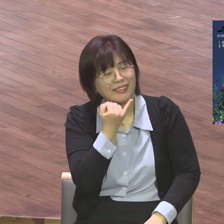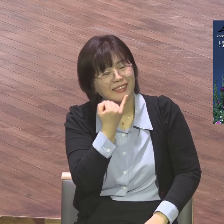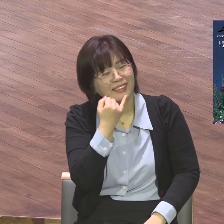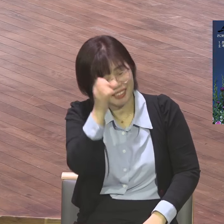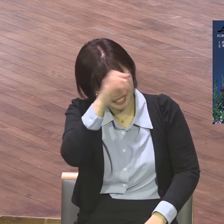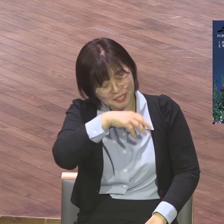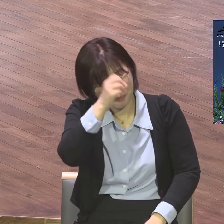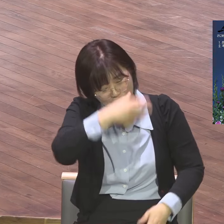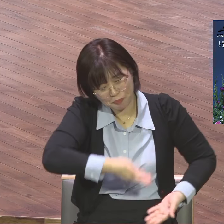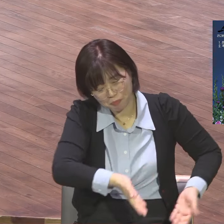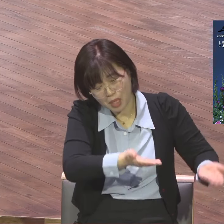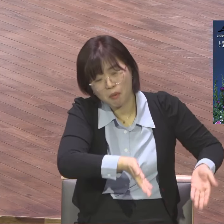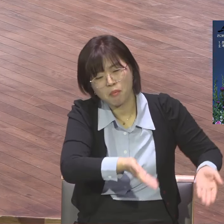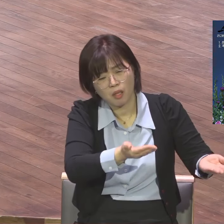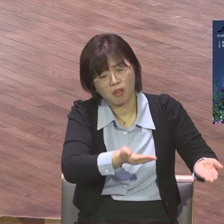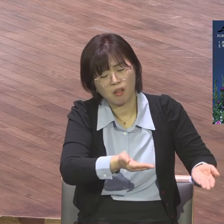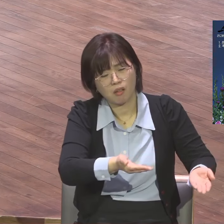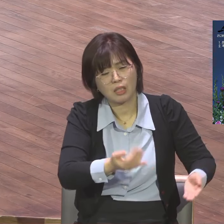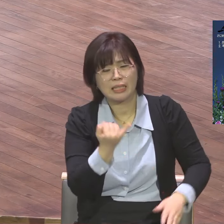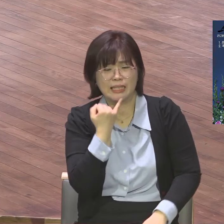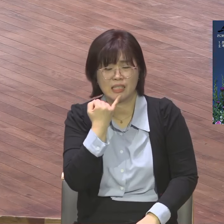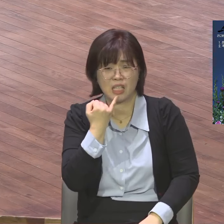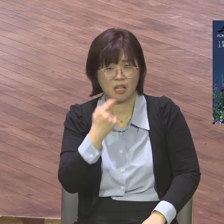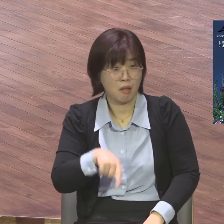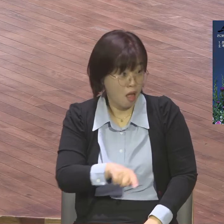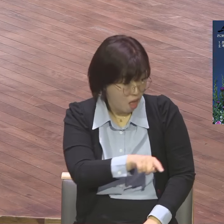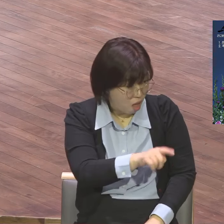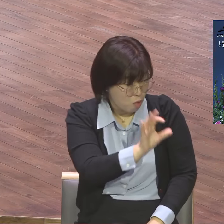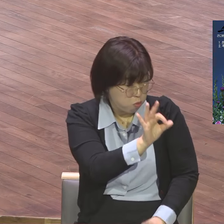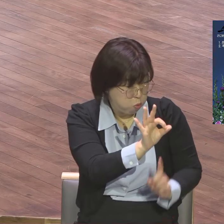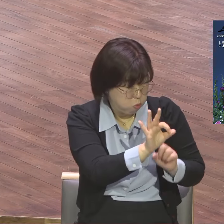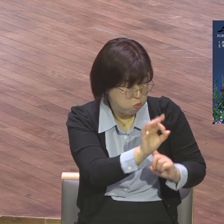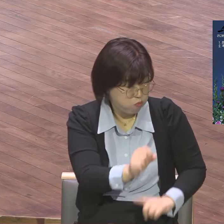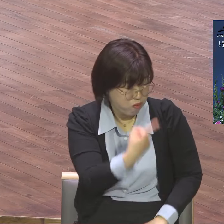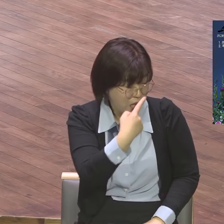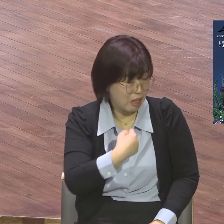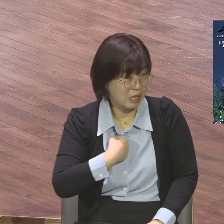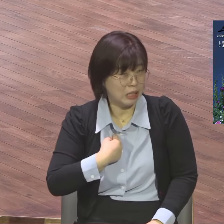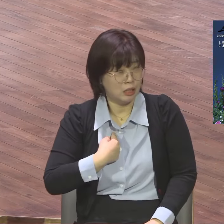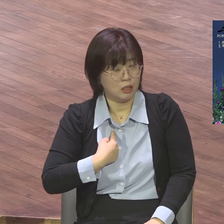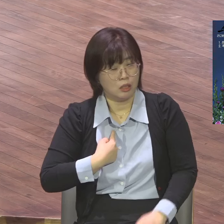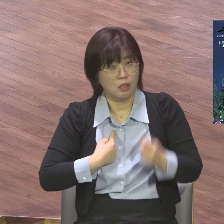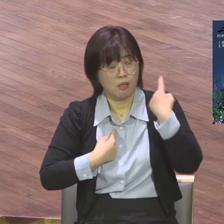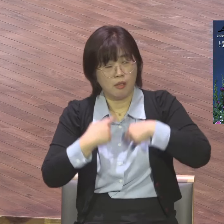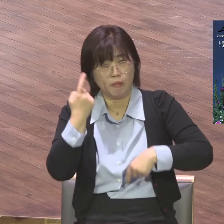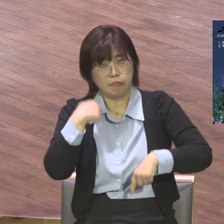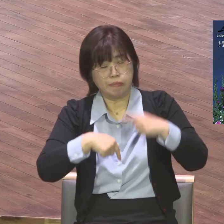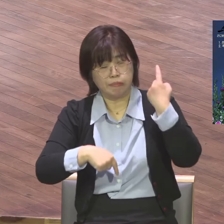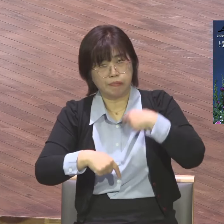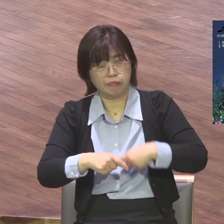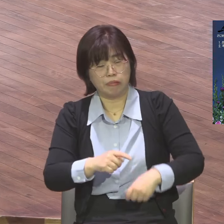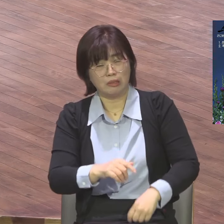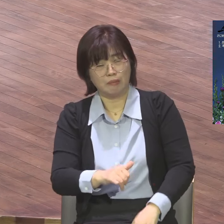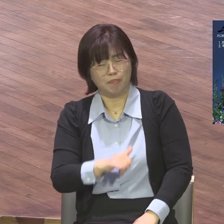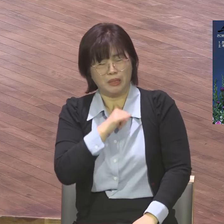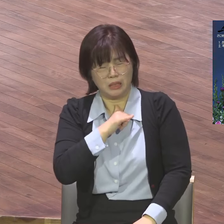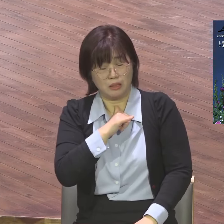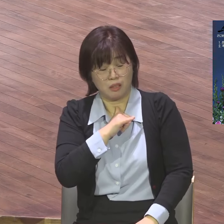해 아래 거 가지고. 그것 때문에 의심했습니까? 그것 때문에 상처받습니까? 해 아래 거